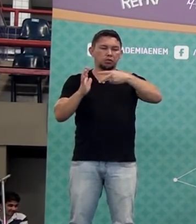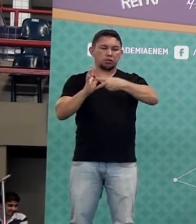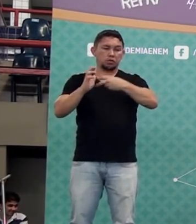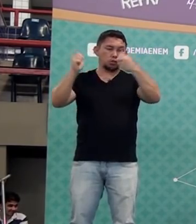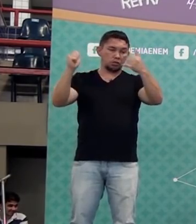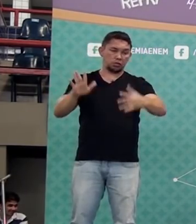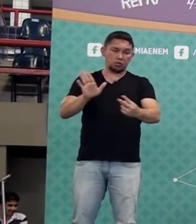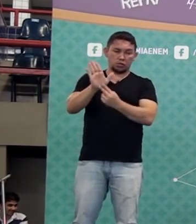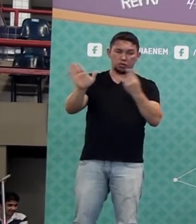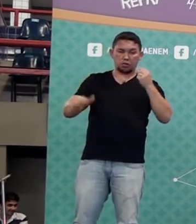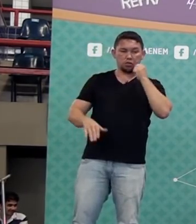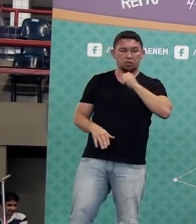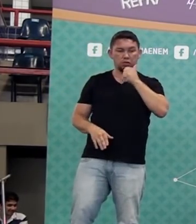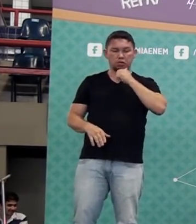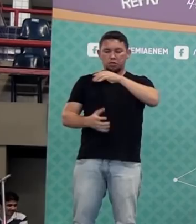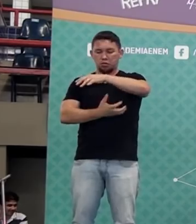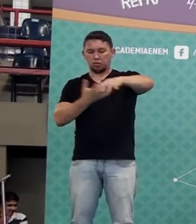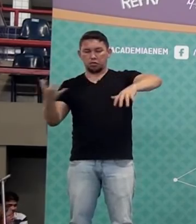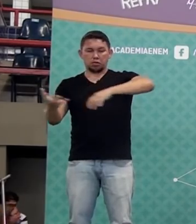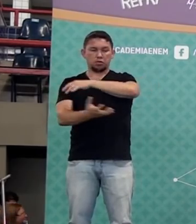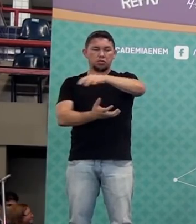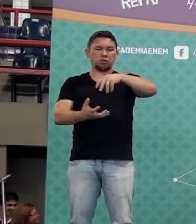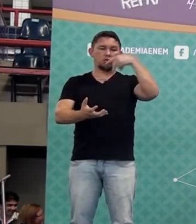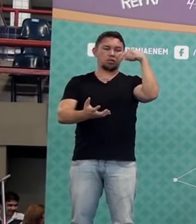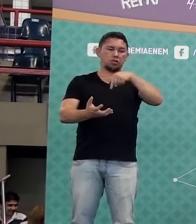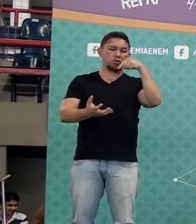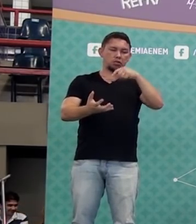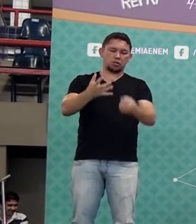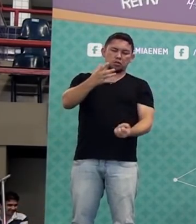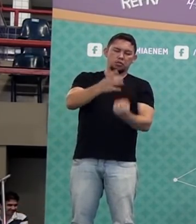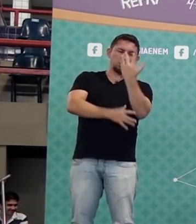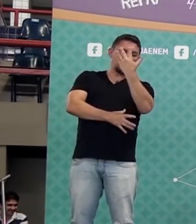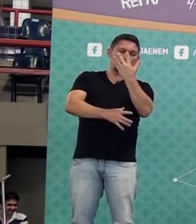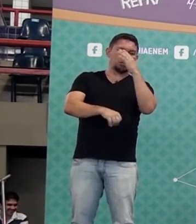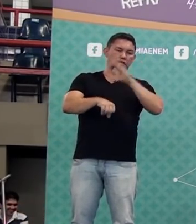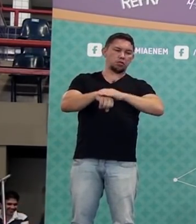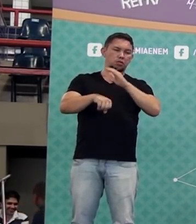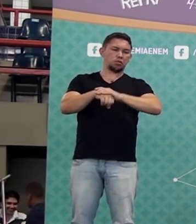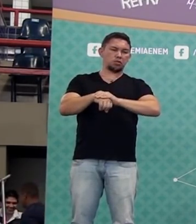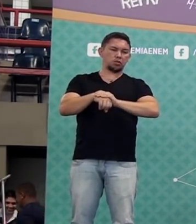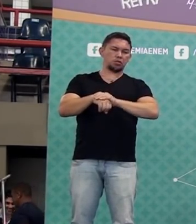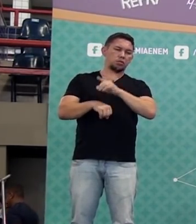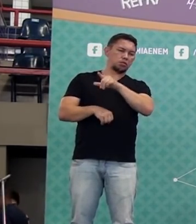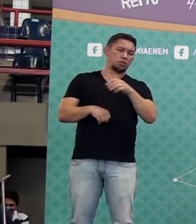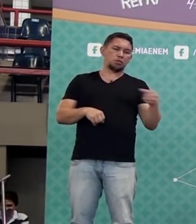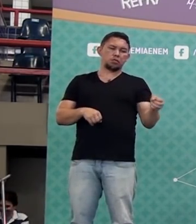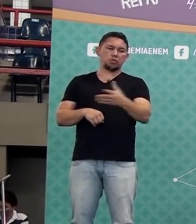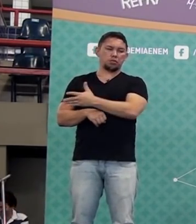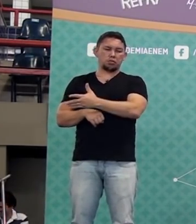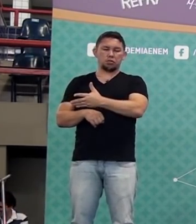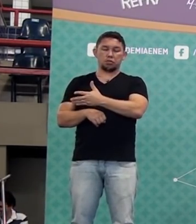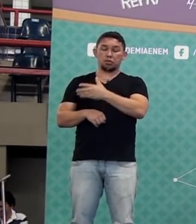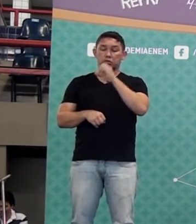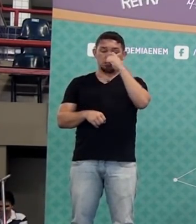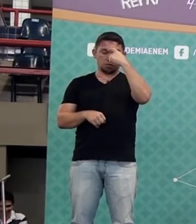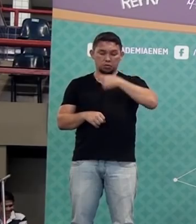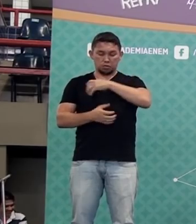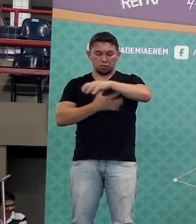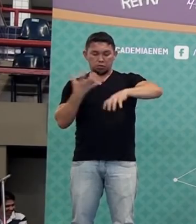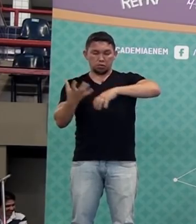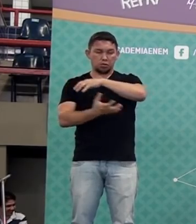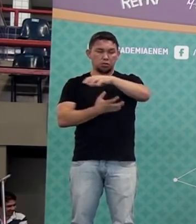está dizendo o seguinte: revolução vai fazer surgir algo radicalmente novo. Só é